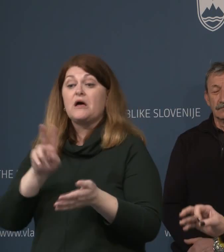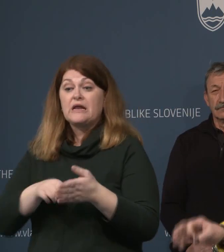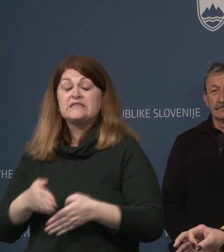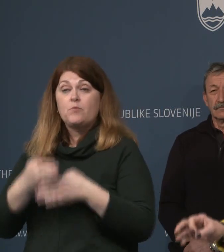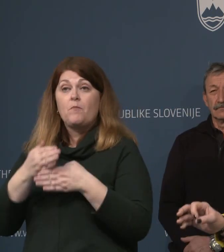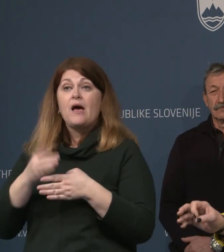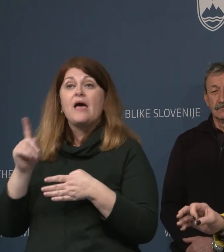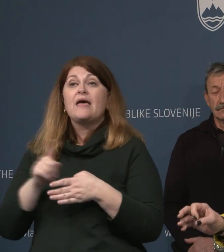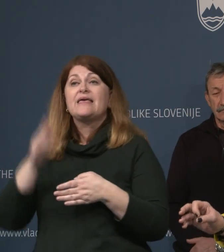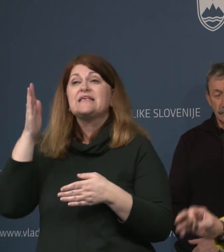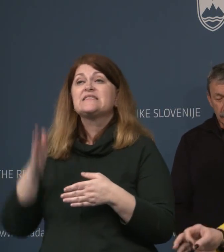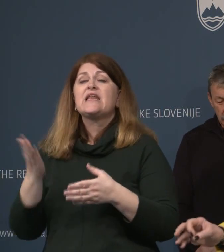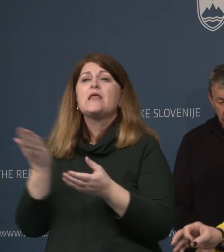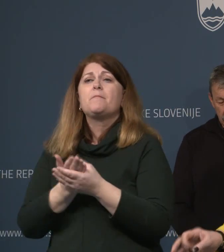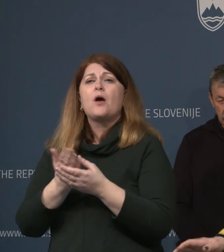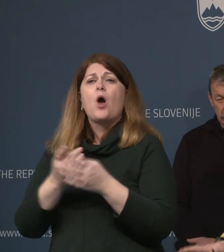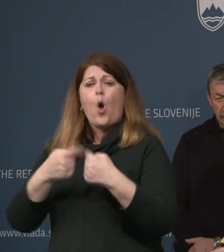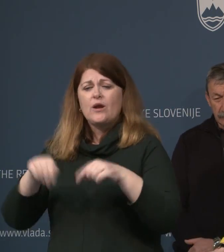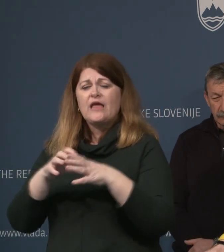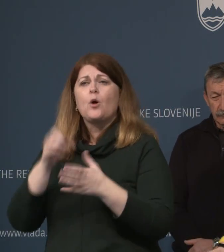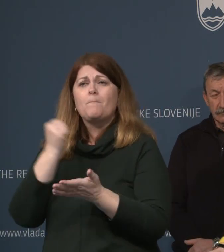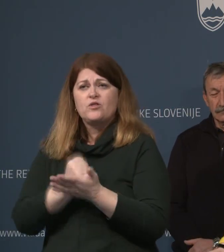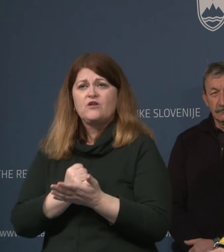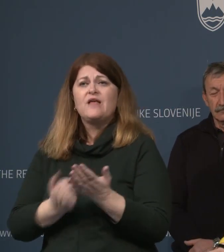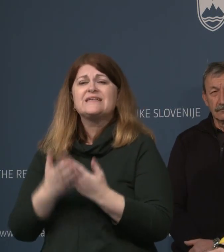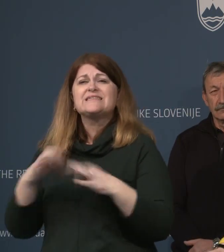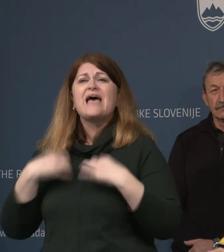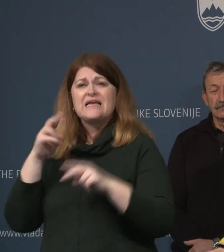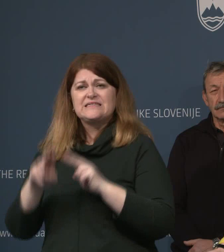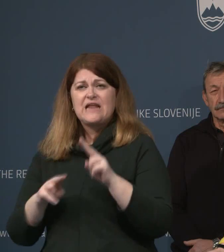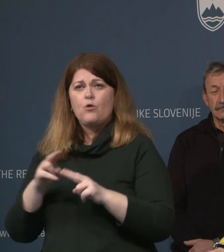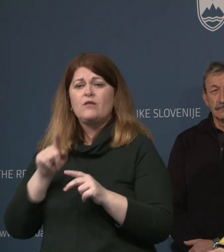strani ustreznih organov potrjeno za zdravljenje